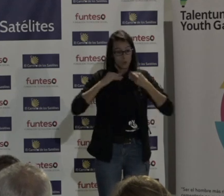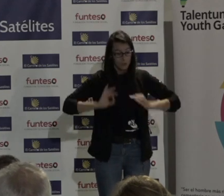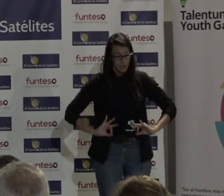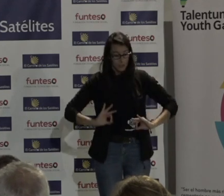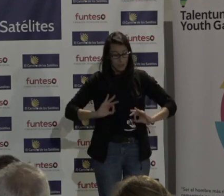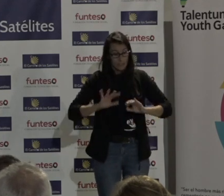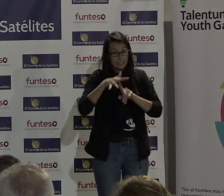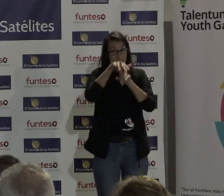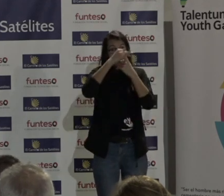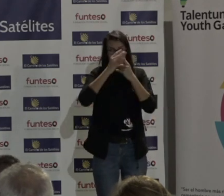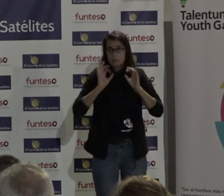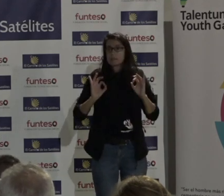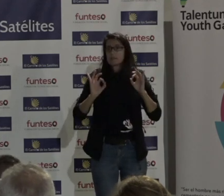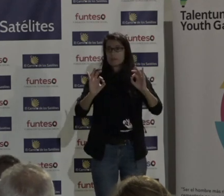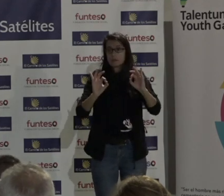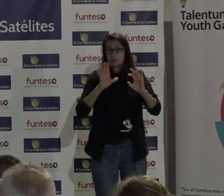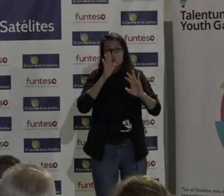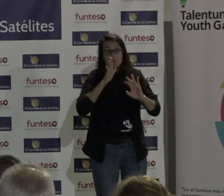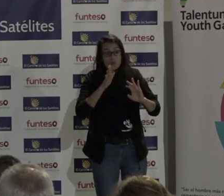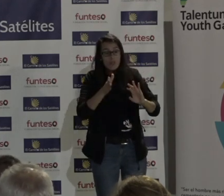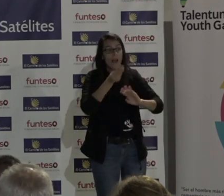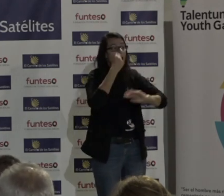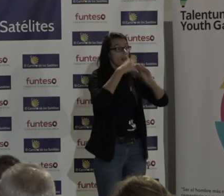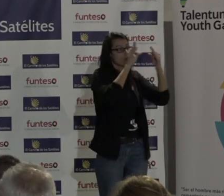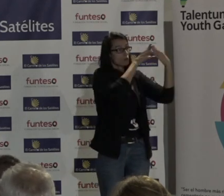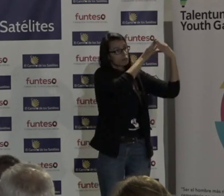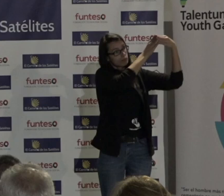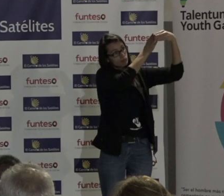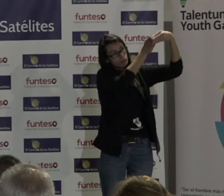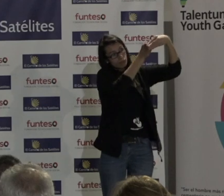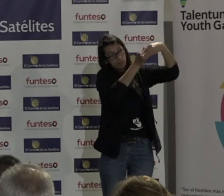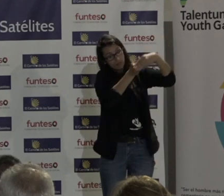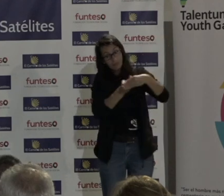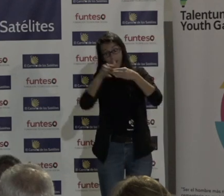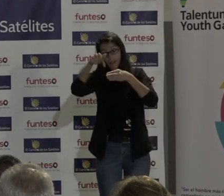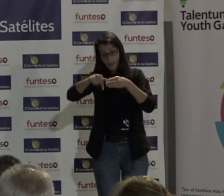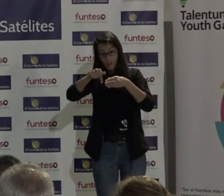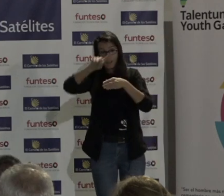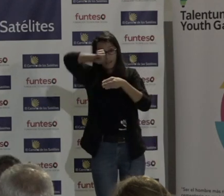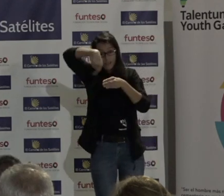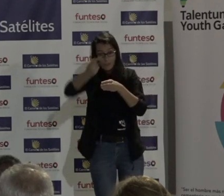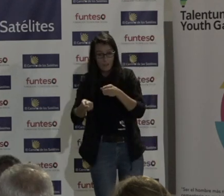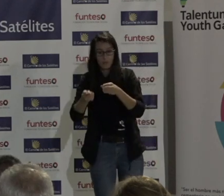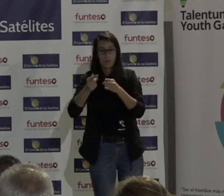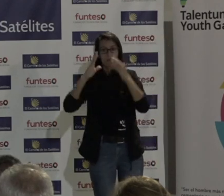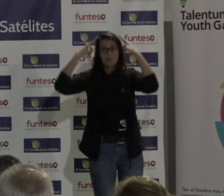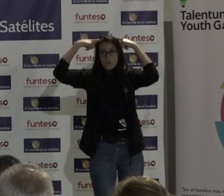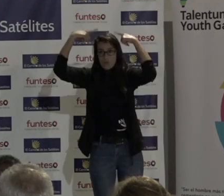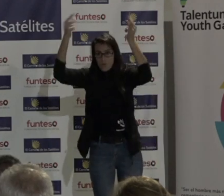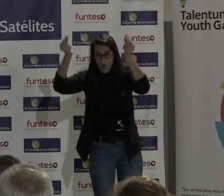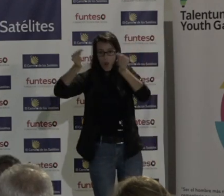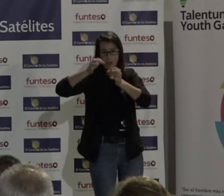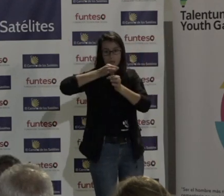especial porque, digamos, es donde llega el alimento que luego se puede repartir a través de esa logística de